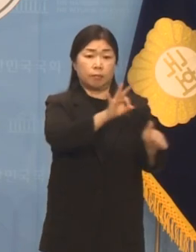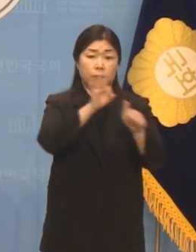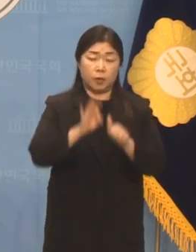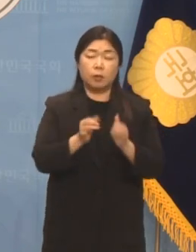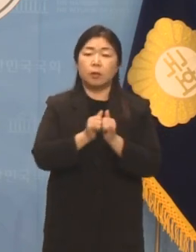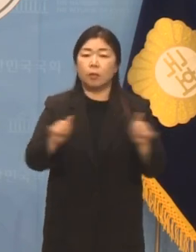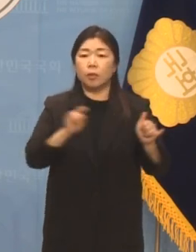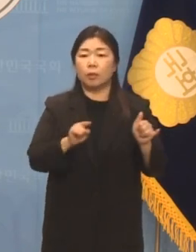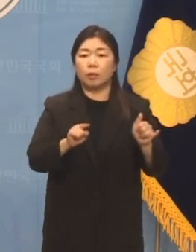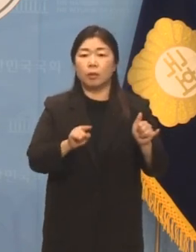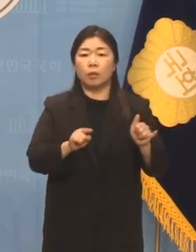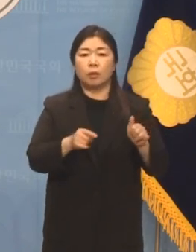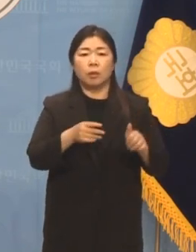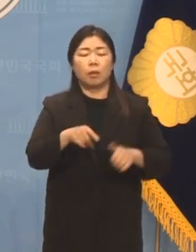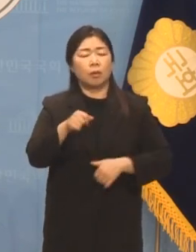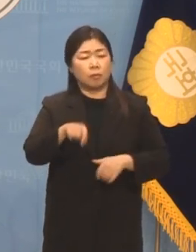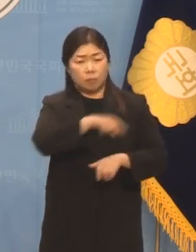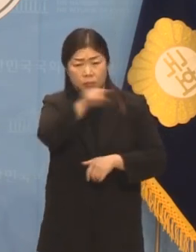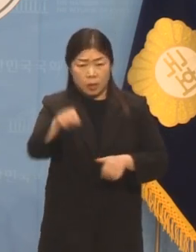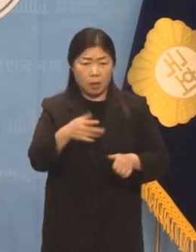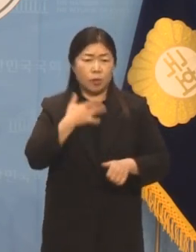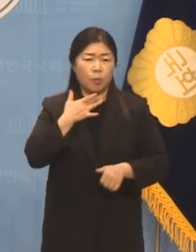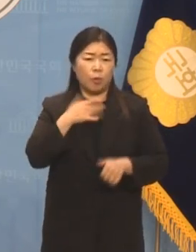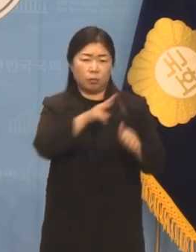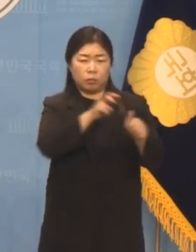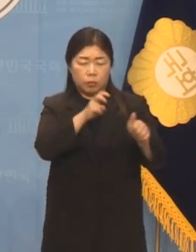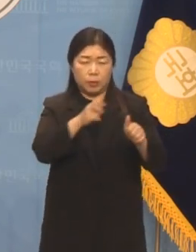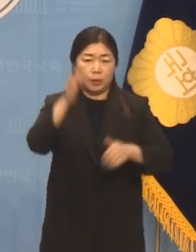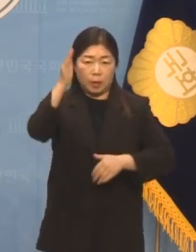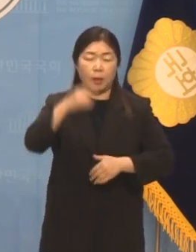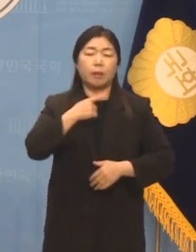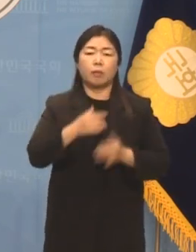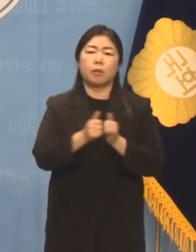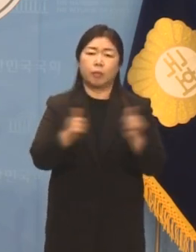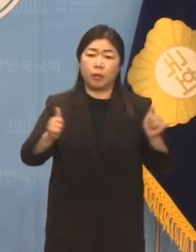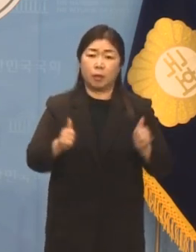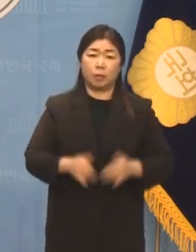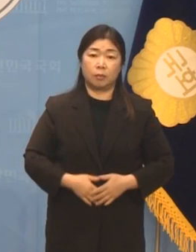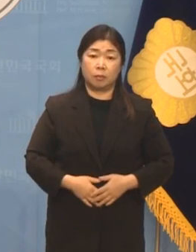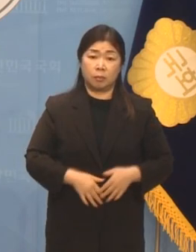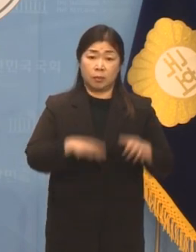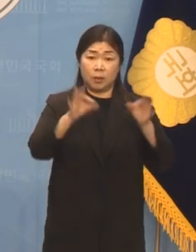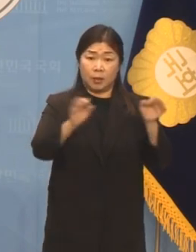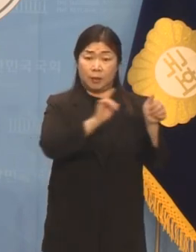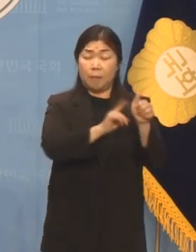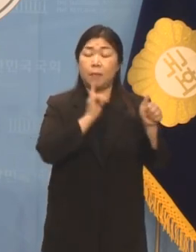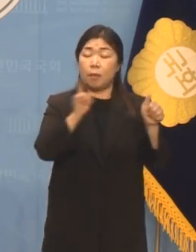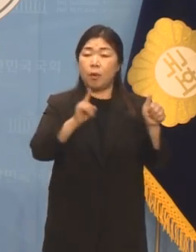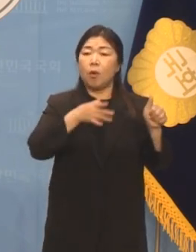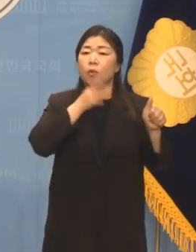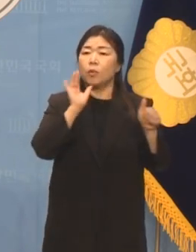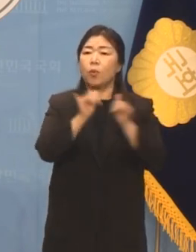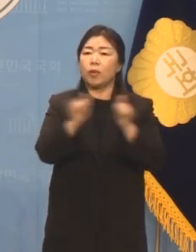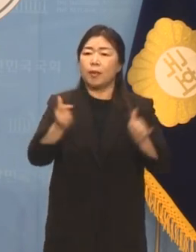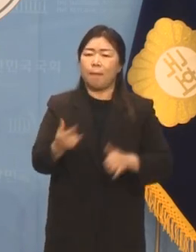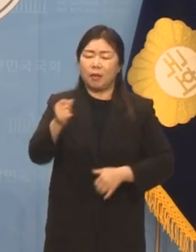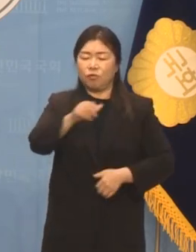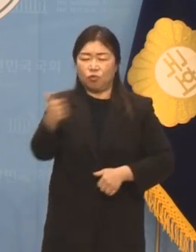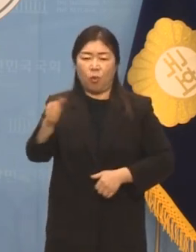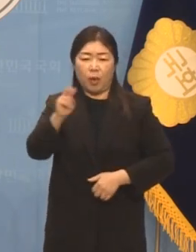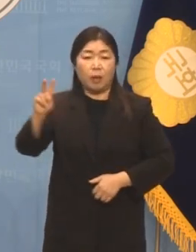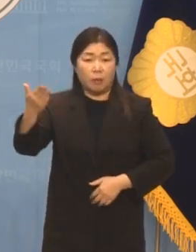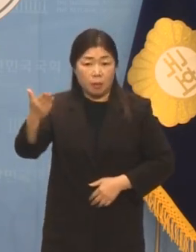인사입니다 김근태 승계인은 노인은 빨리 죽어야 한다고 발언한 민경우 전